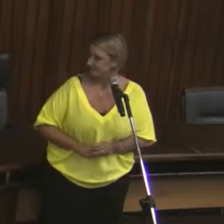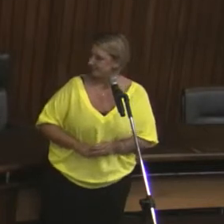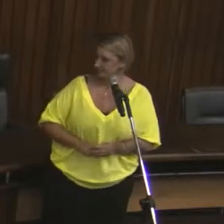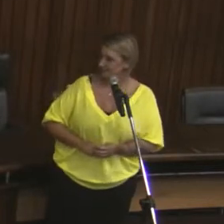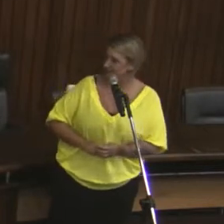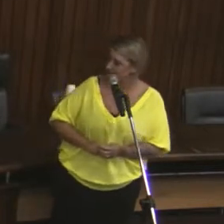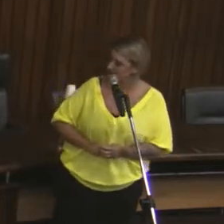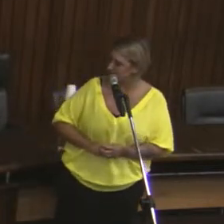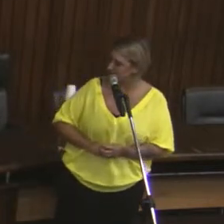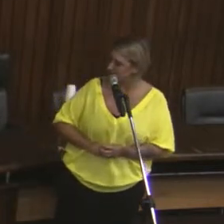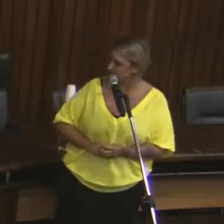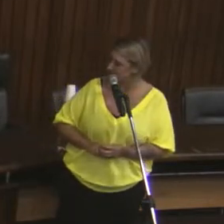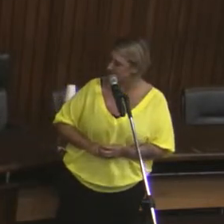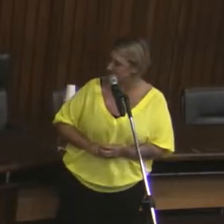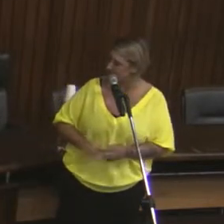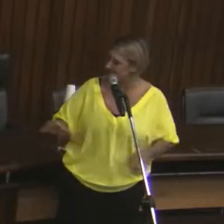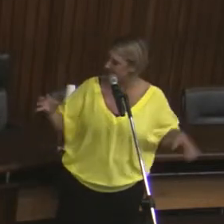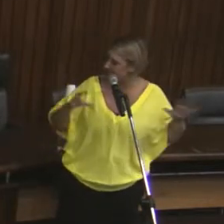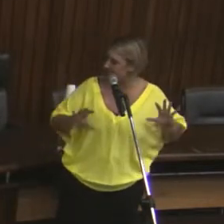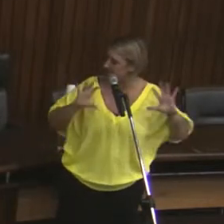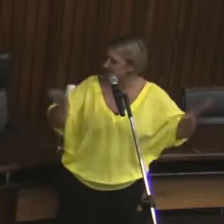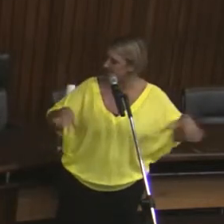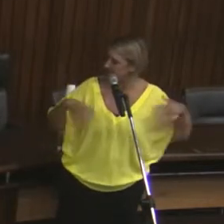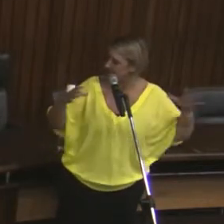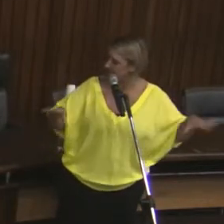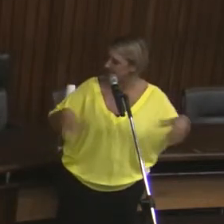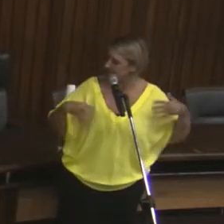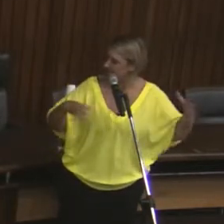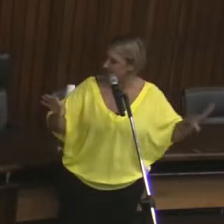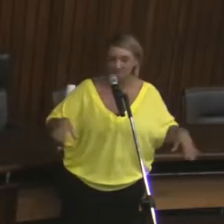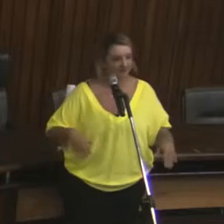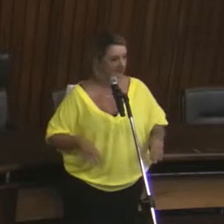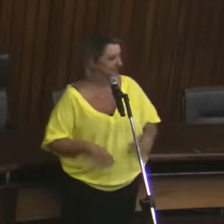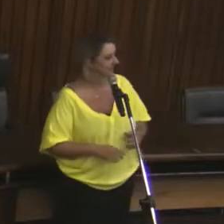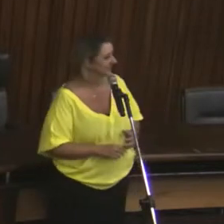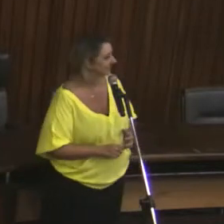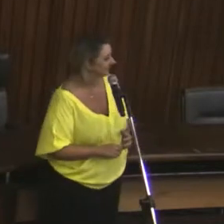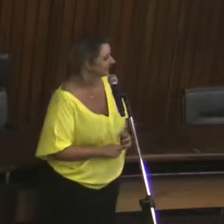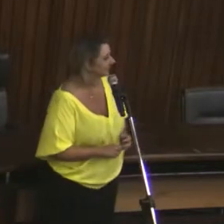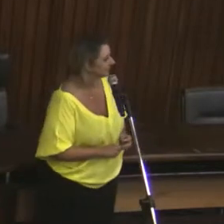Vamos faturar por fora, né, doutor? A gente enche os ônibus, já vende passagem, já...